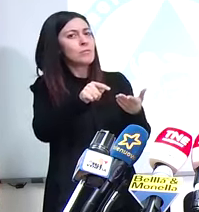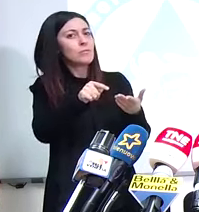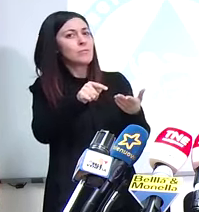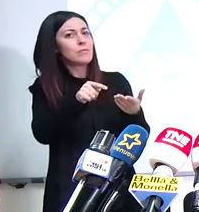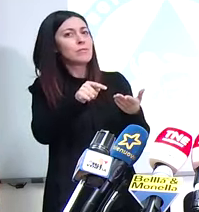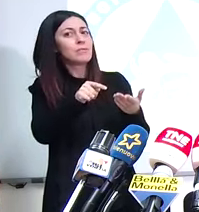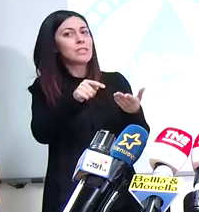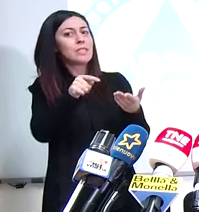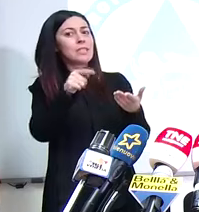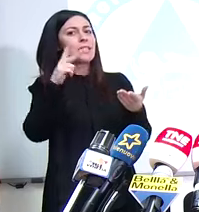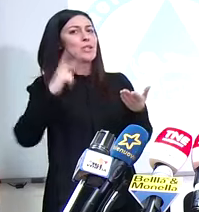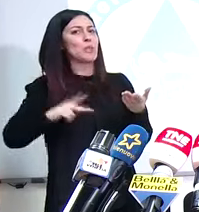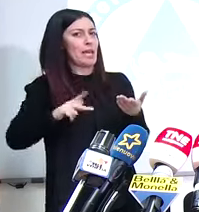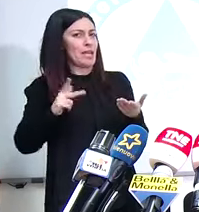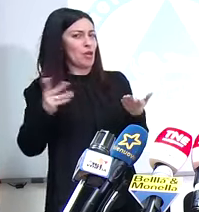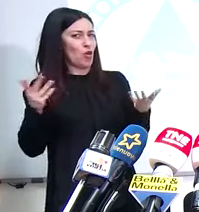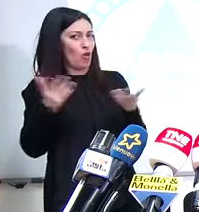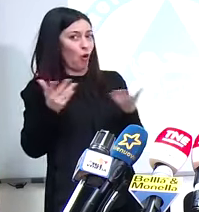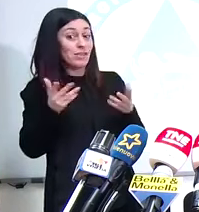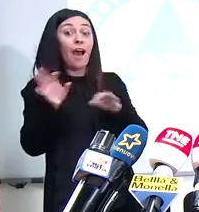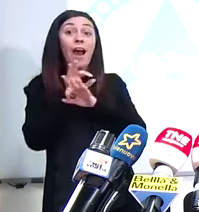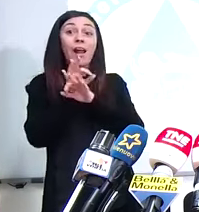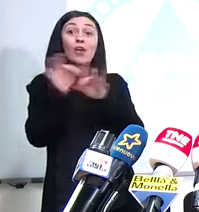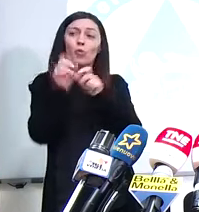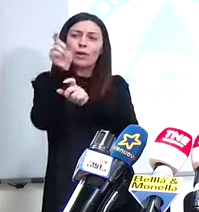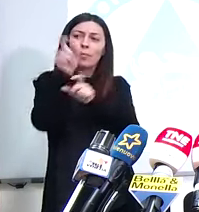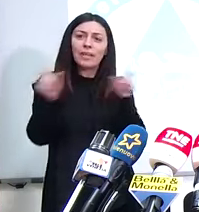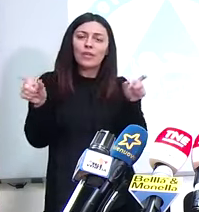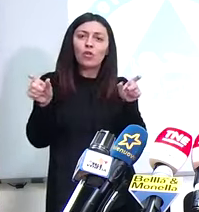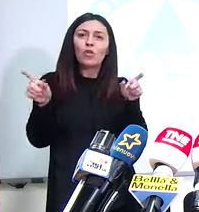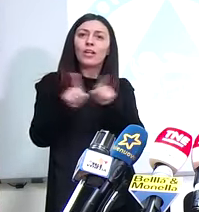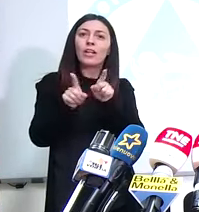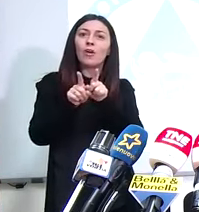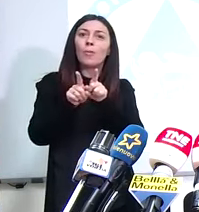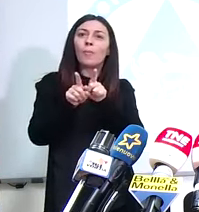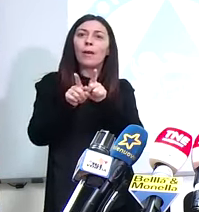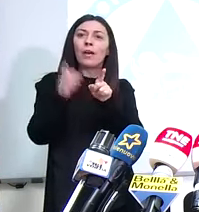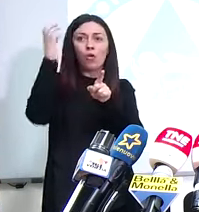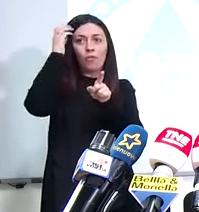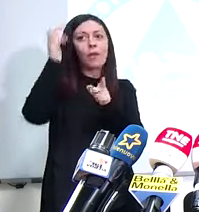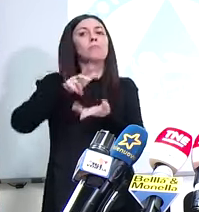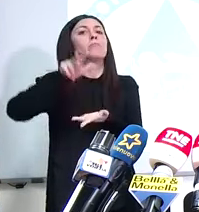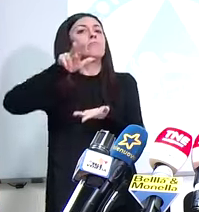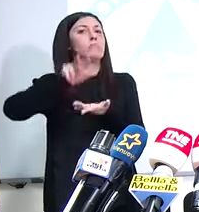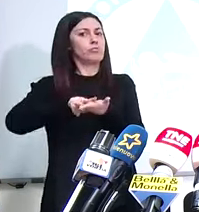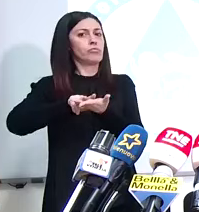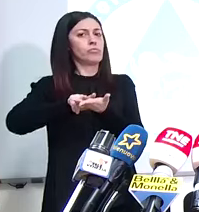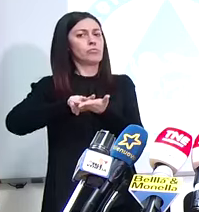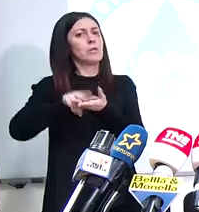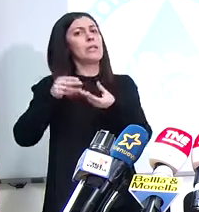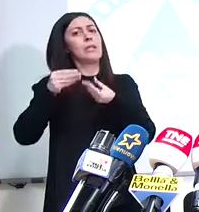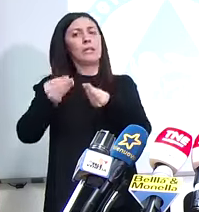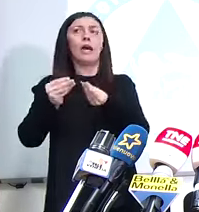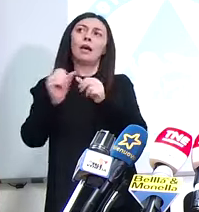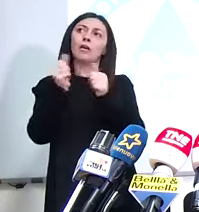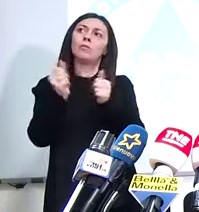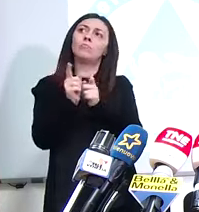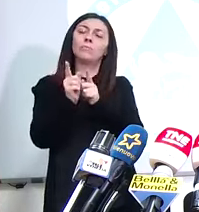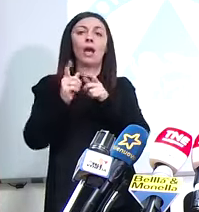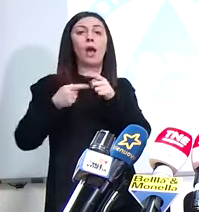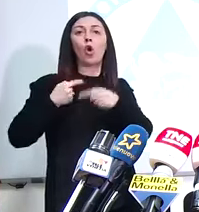chiave vengano confermate per garantire la continuità magari in una frase così talmente delicata come quella d'emergenza